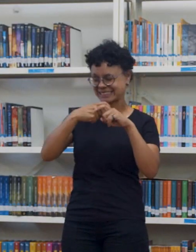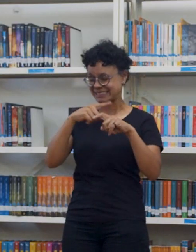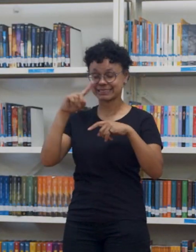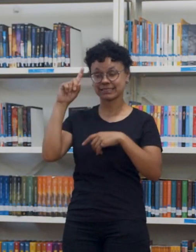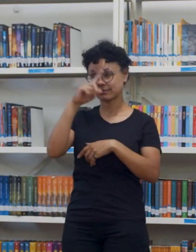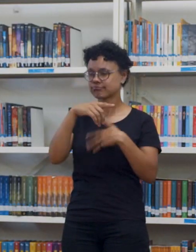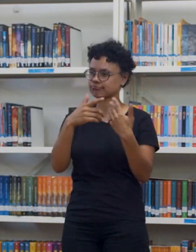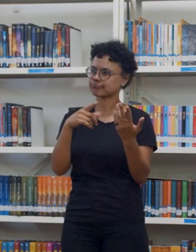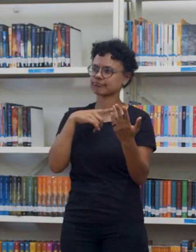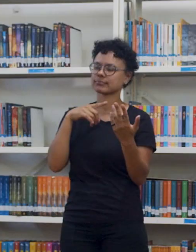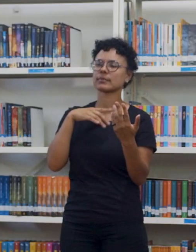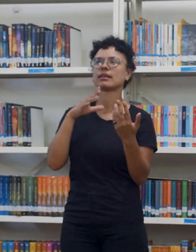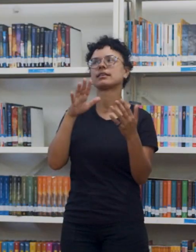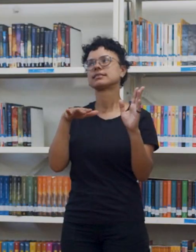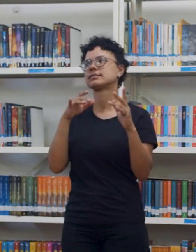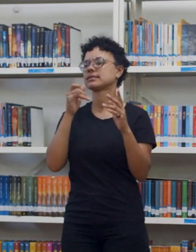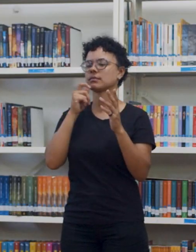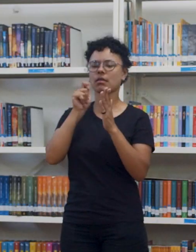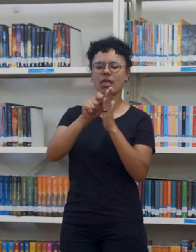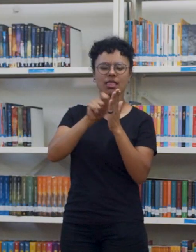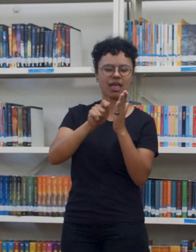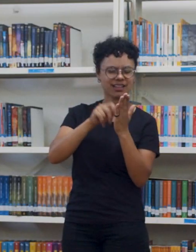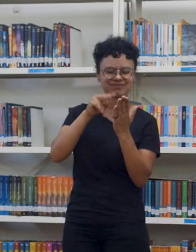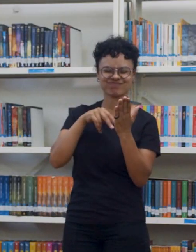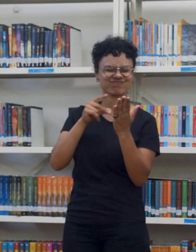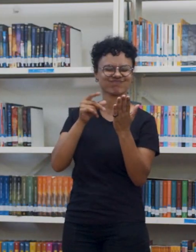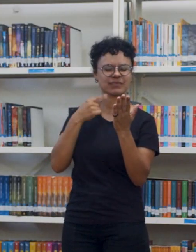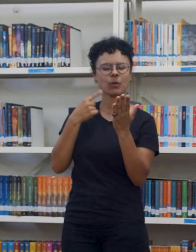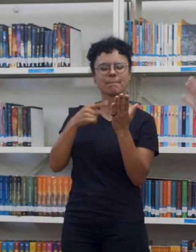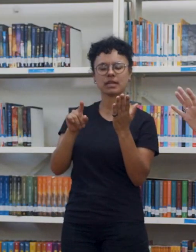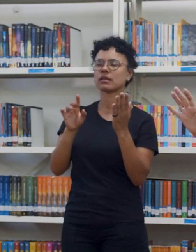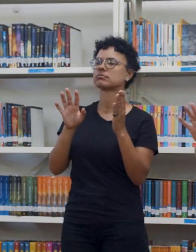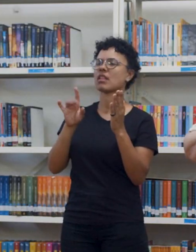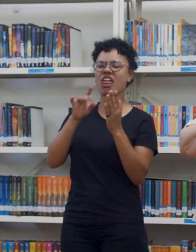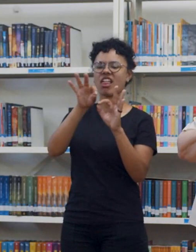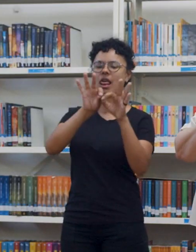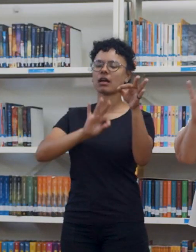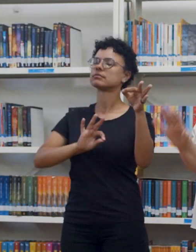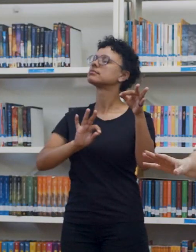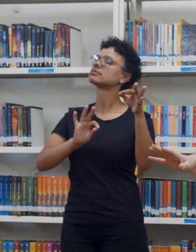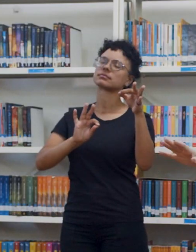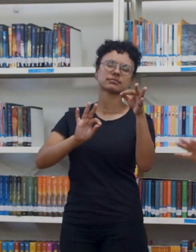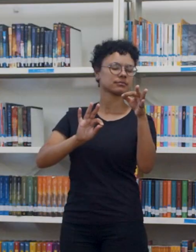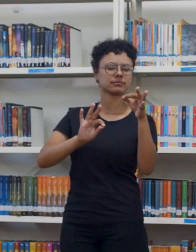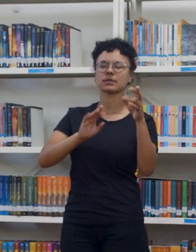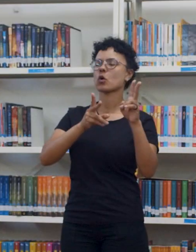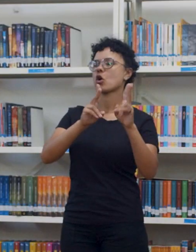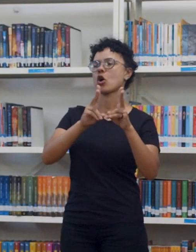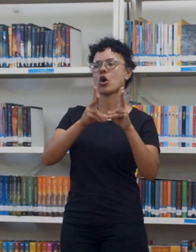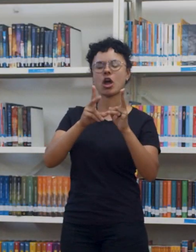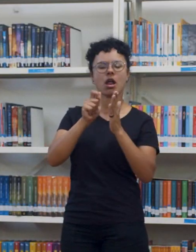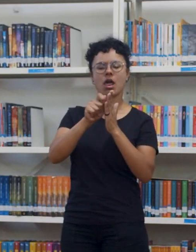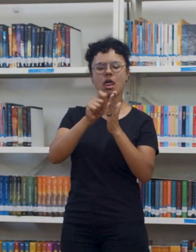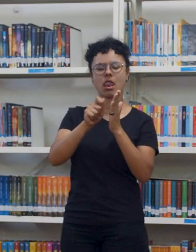gente às vezes escreve, daí fala, não era isso que eu queria. Não rasga, não joga fora. Tudo que